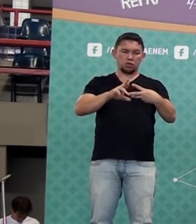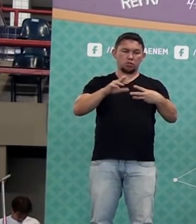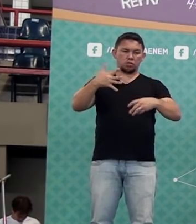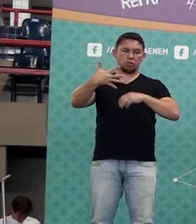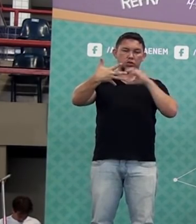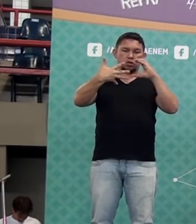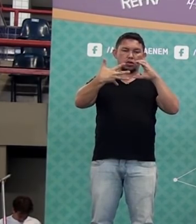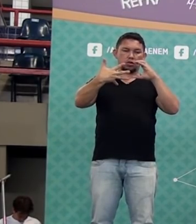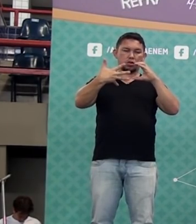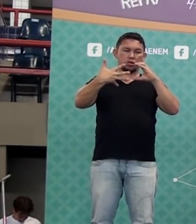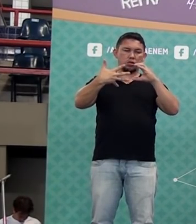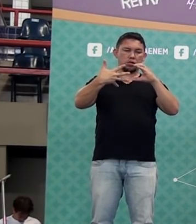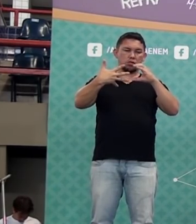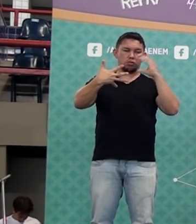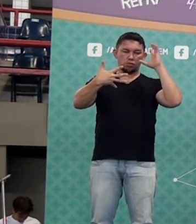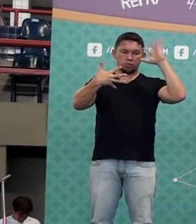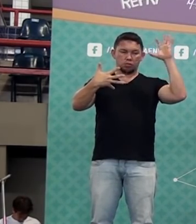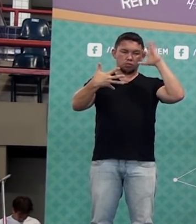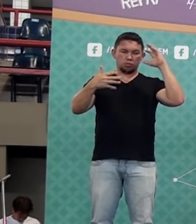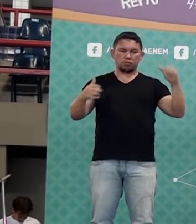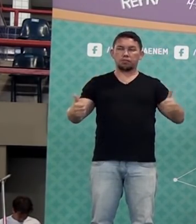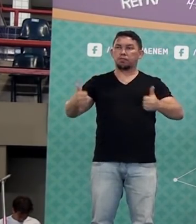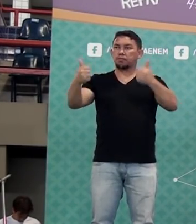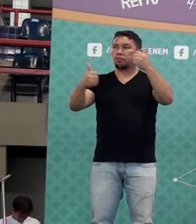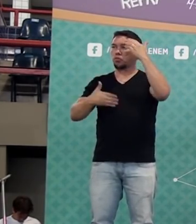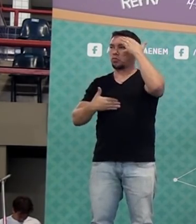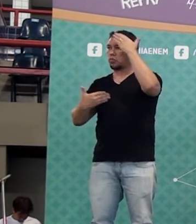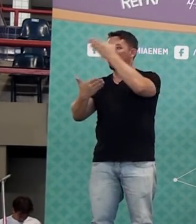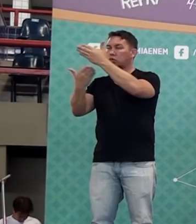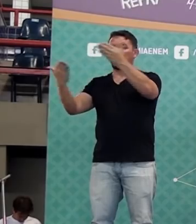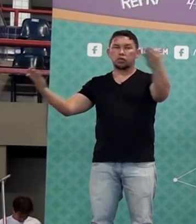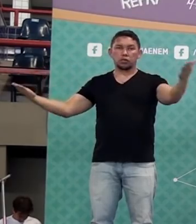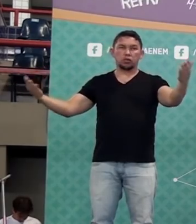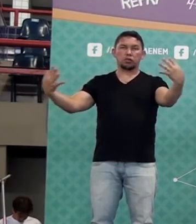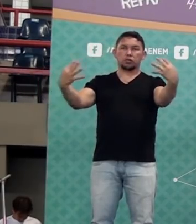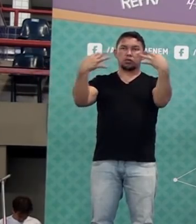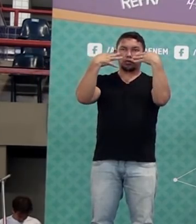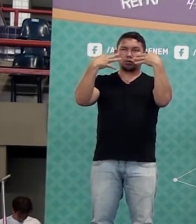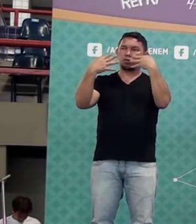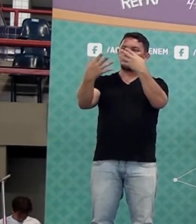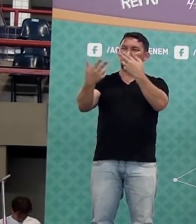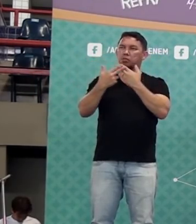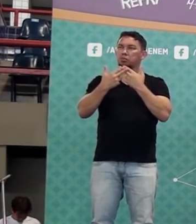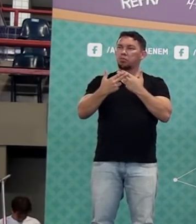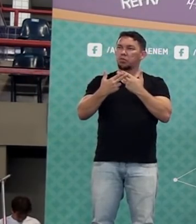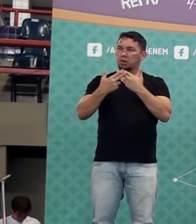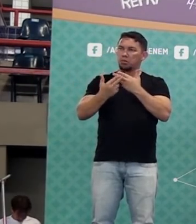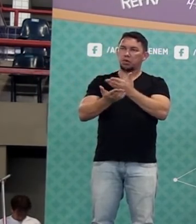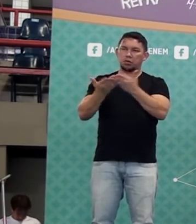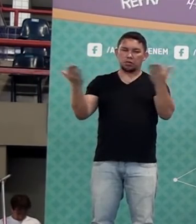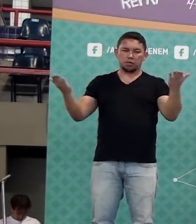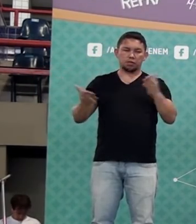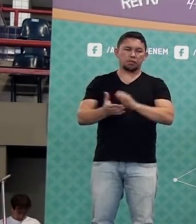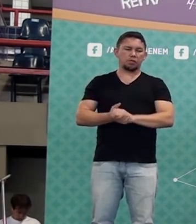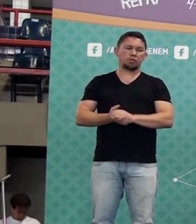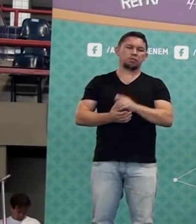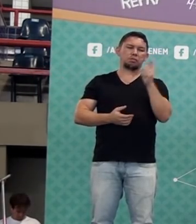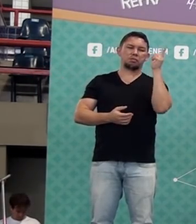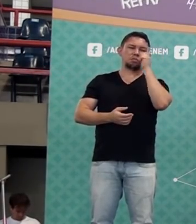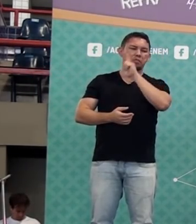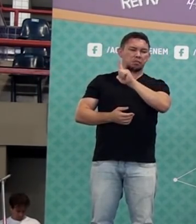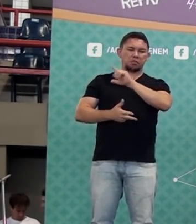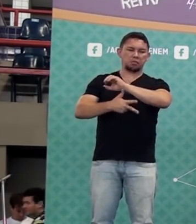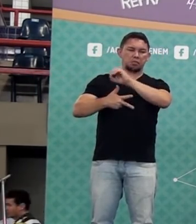de casa, e faz essa reflexão. Gente, obrigado muito aí pela paciência de vocês, sucesso